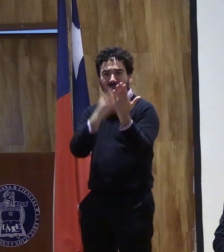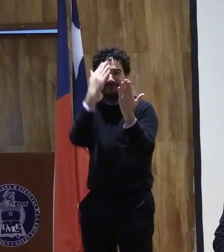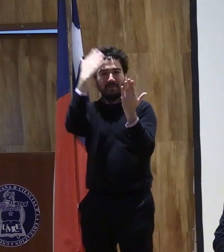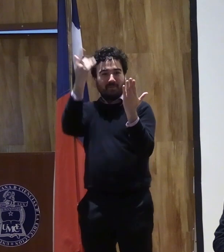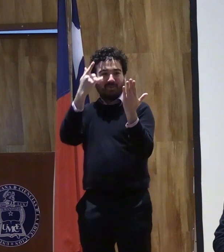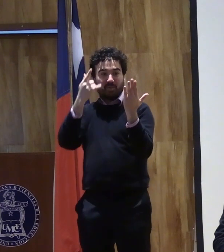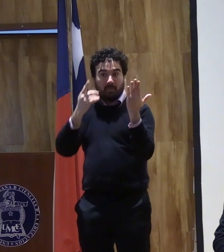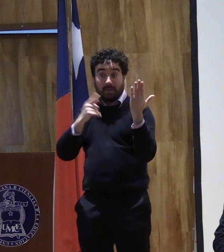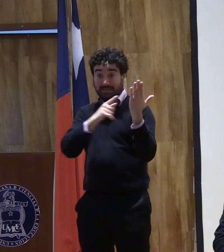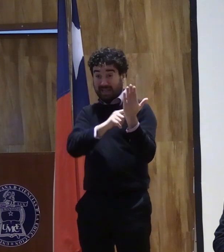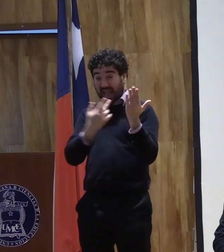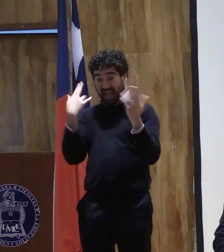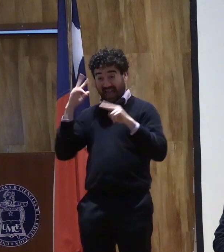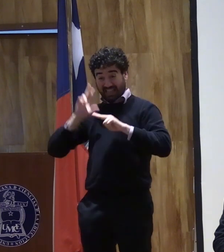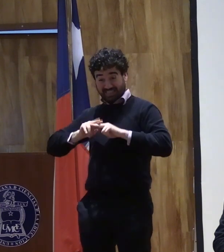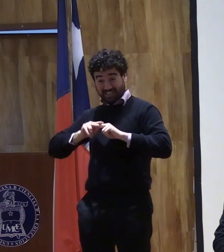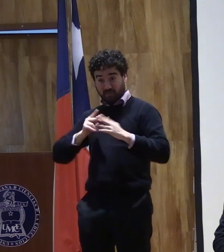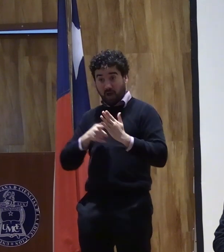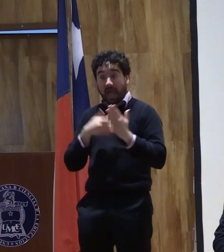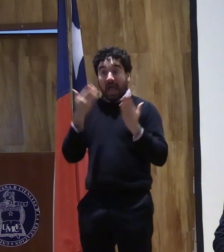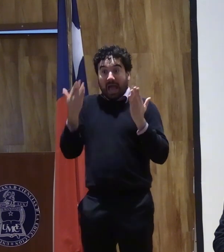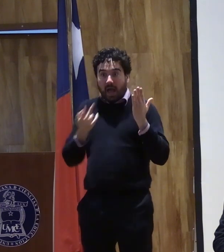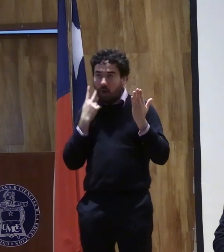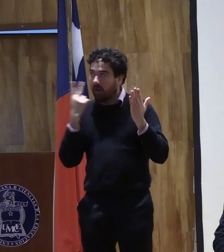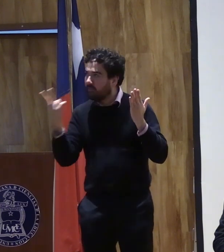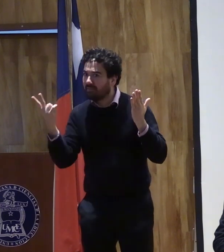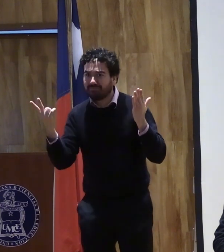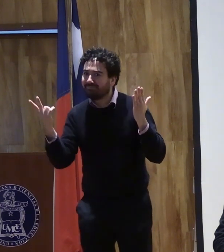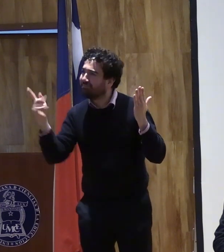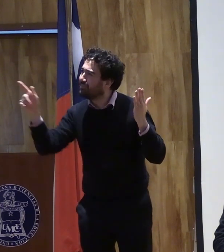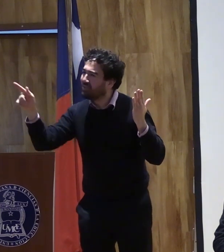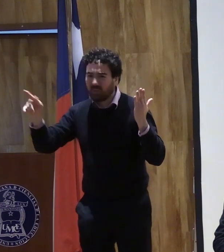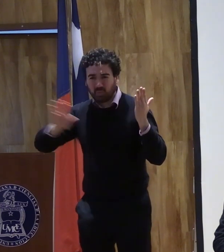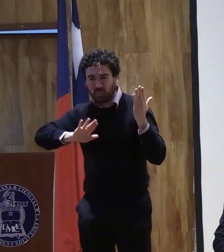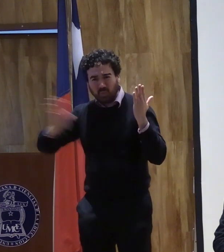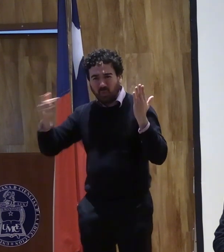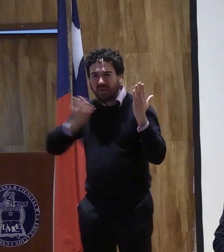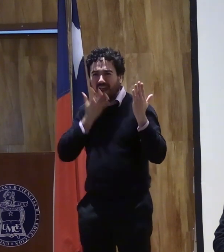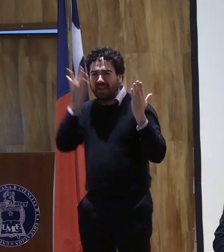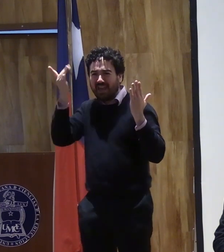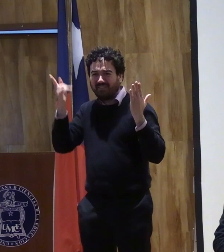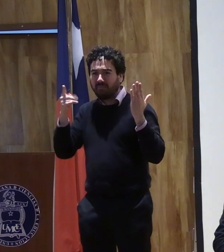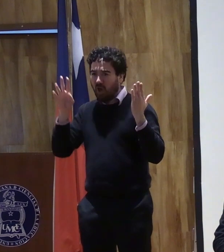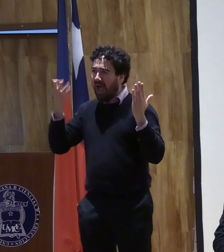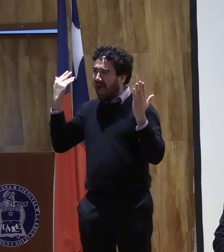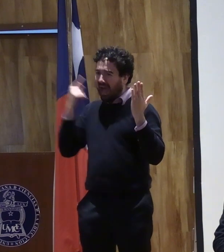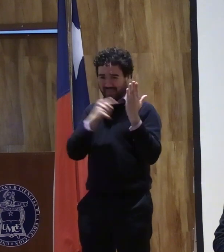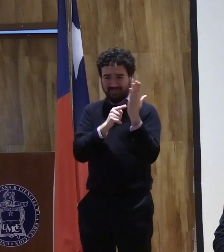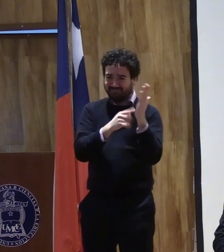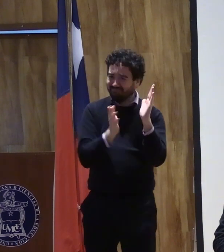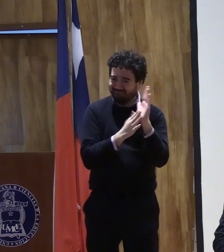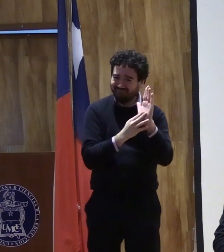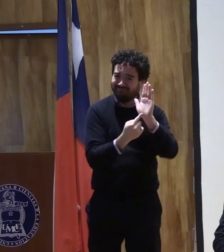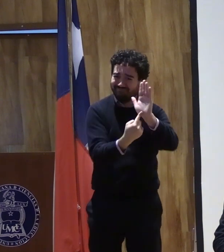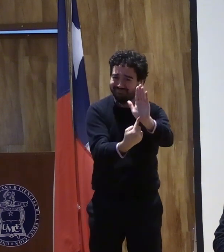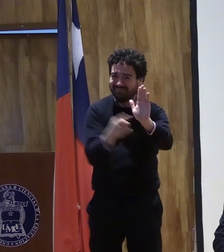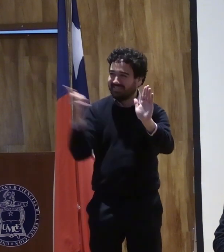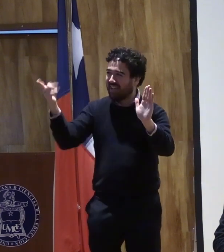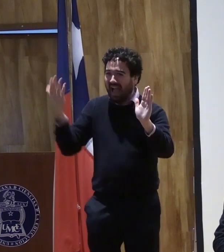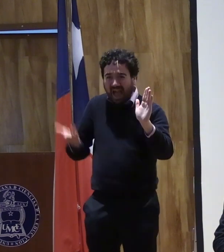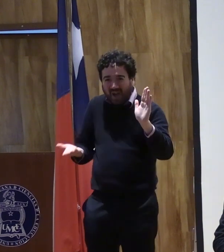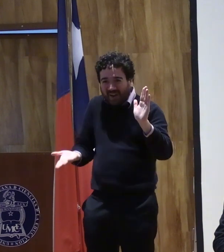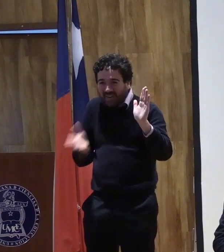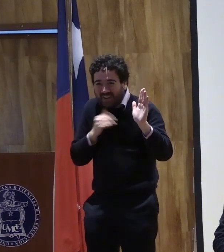Y los conquistadores españoles pasaban a caballo sobre el río Bravo,